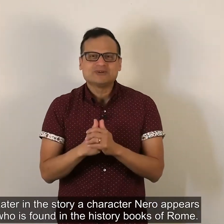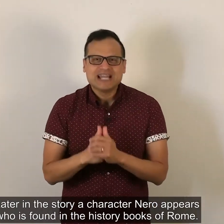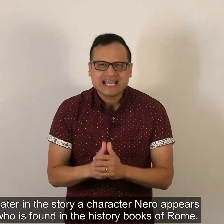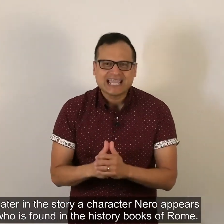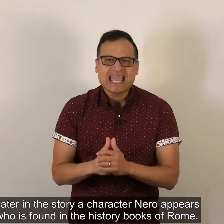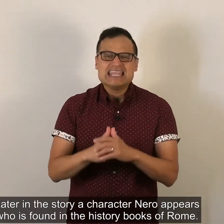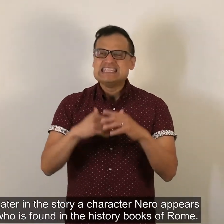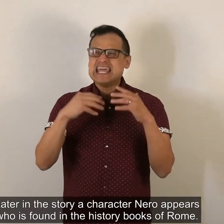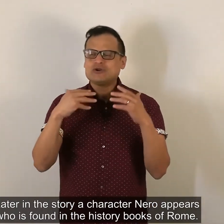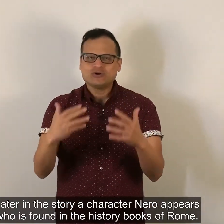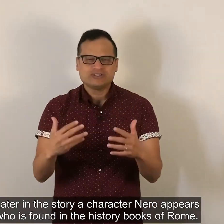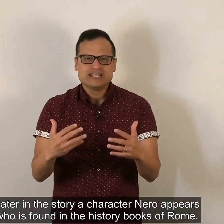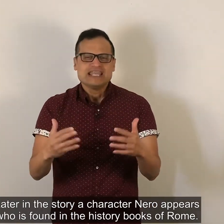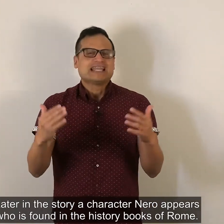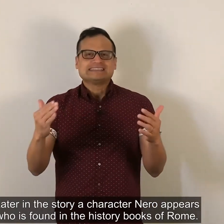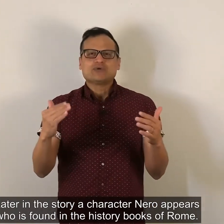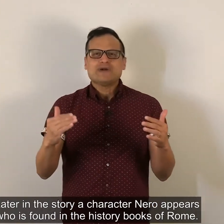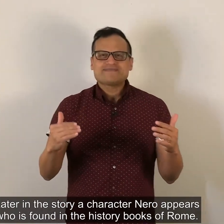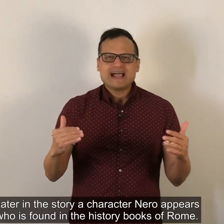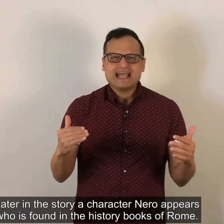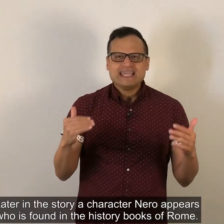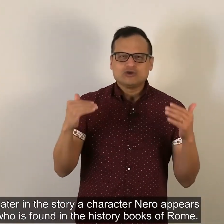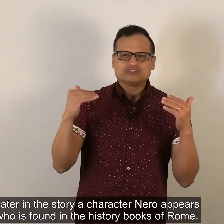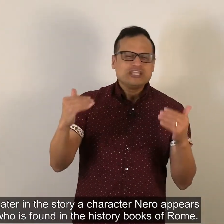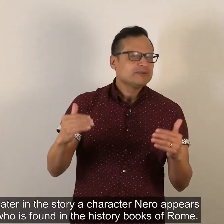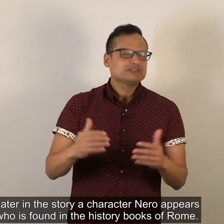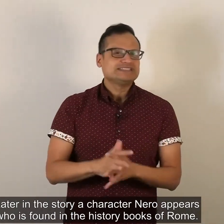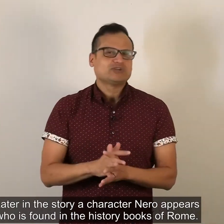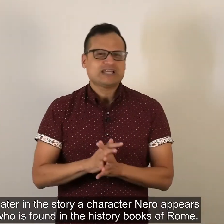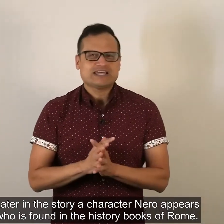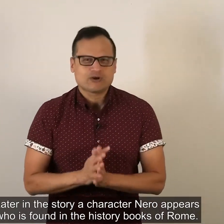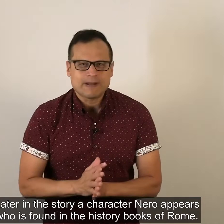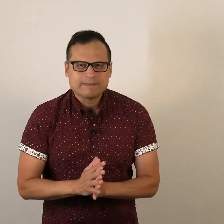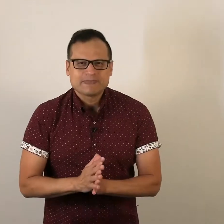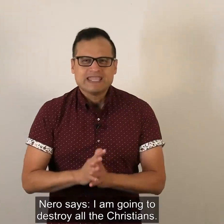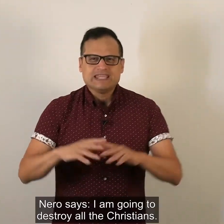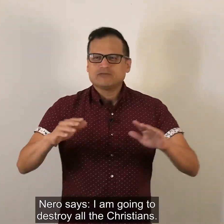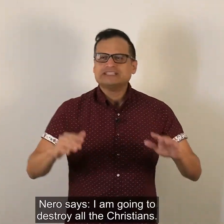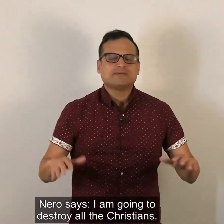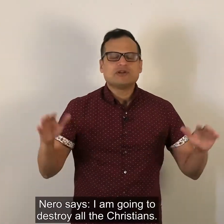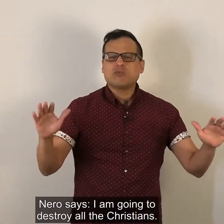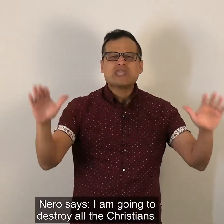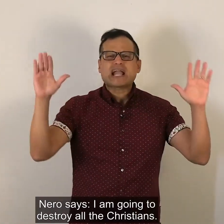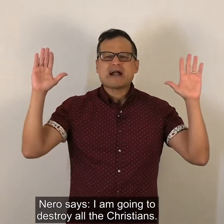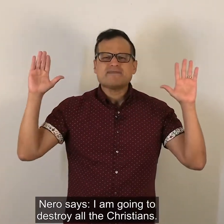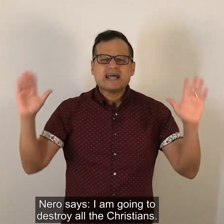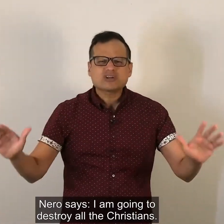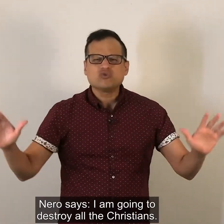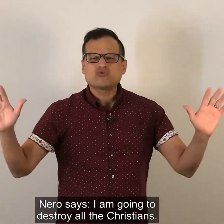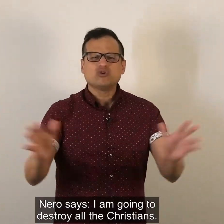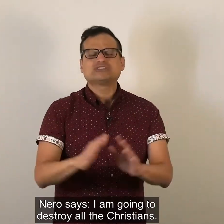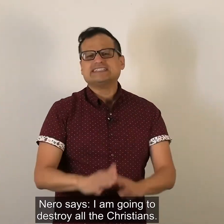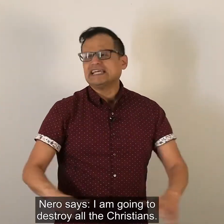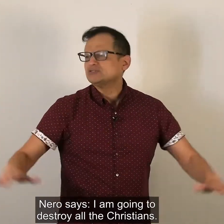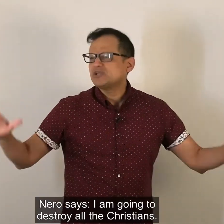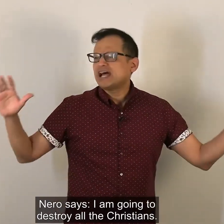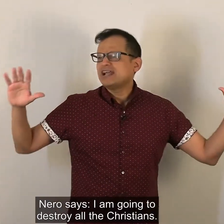personaje, Nerón, que se encuentra en los libros de historia de Roma. Y Nerón dice, bueno, voy a acabar con todos los cristianos, voy a